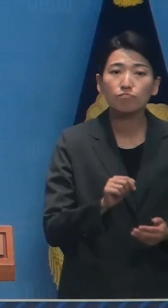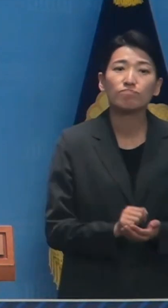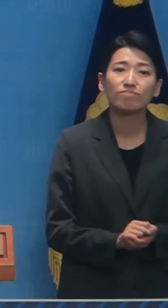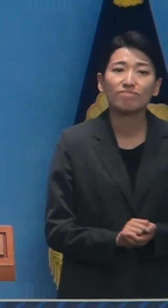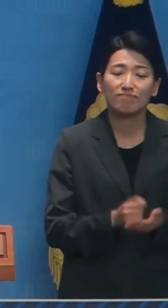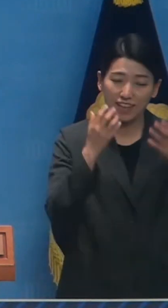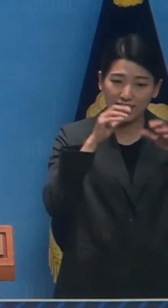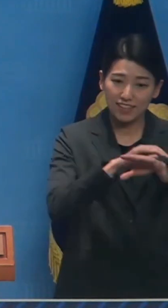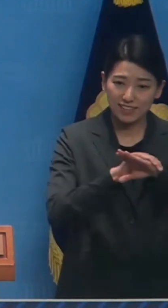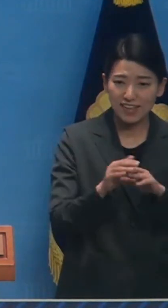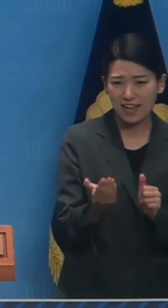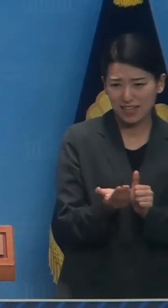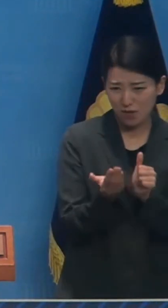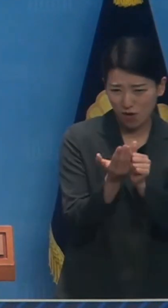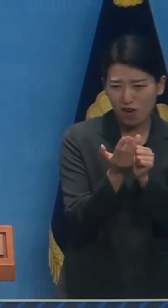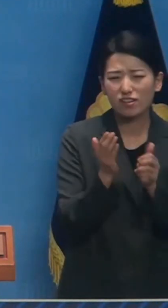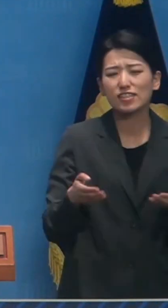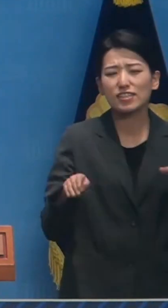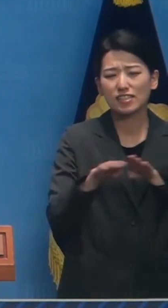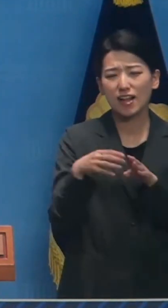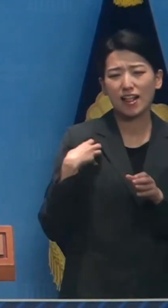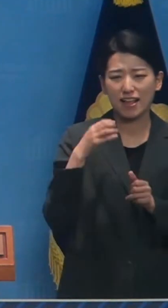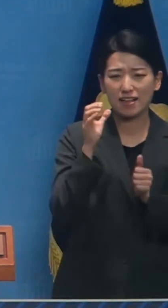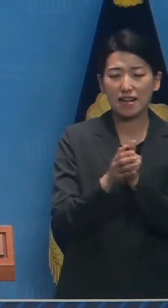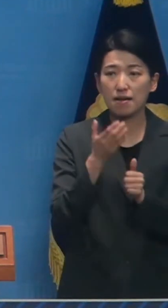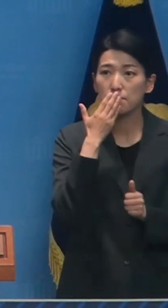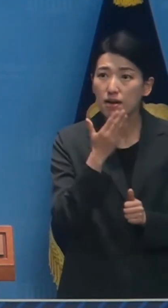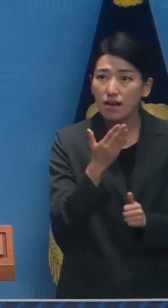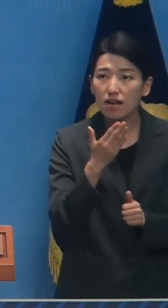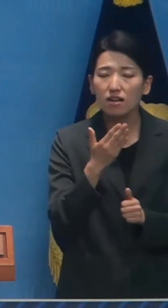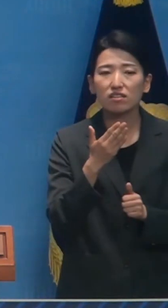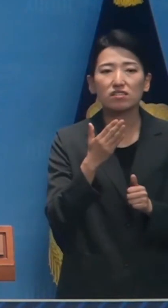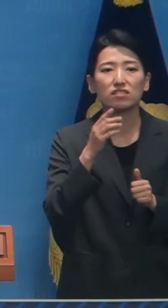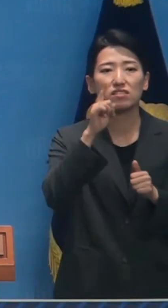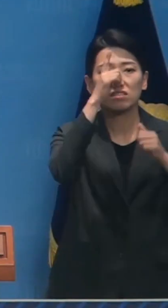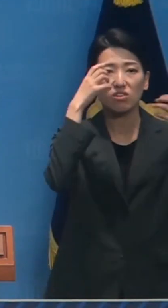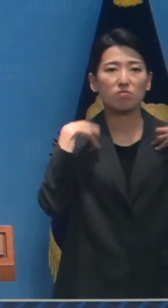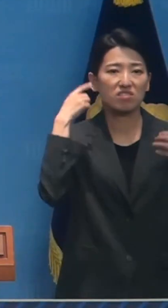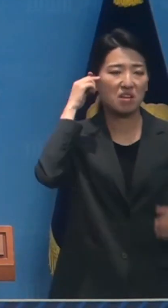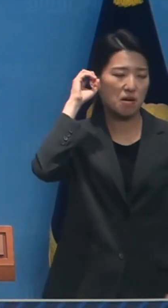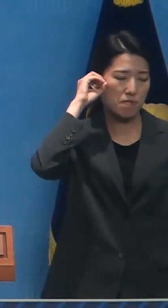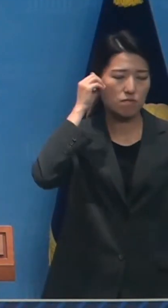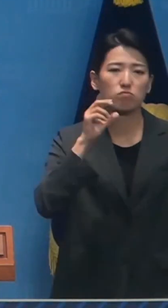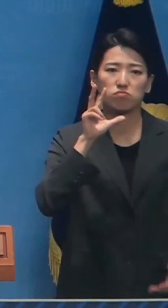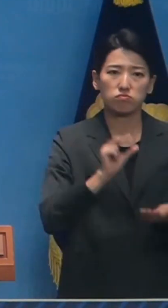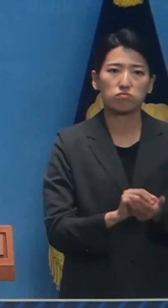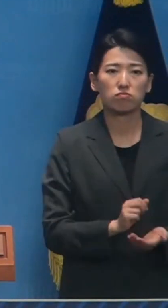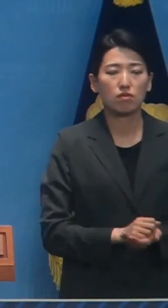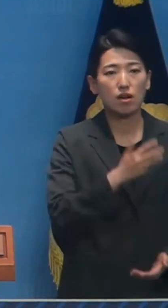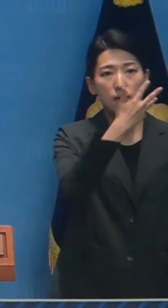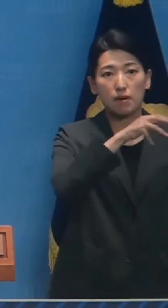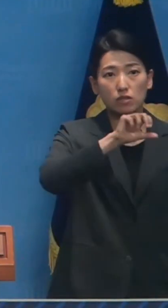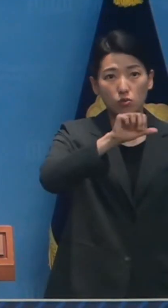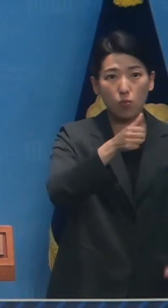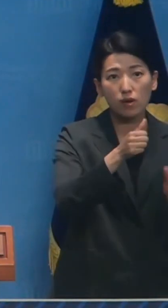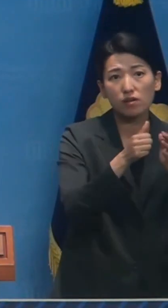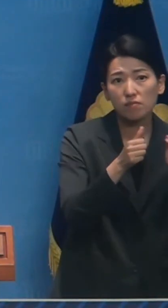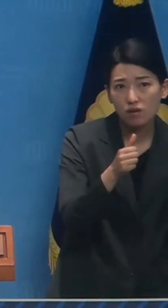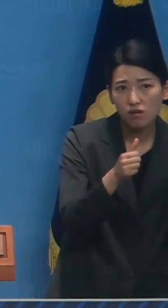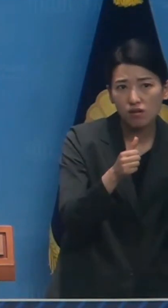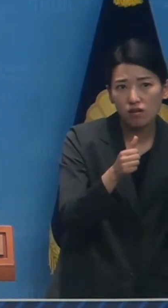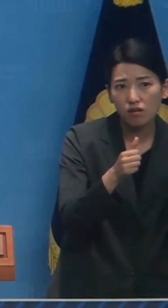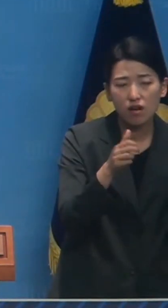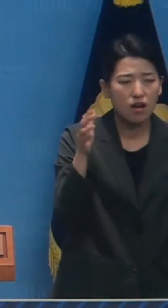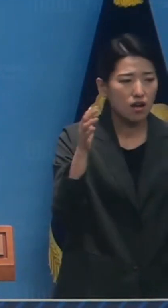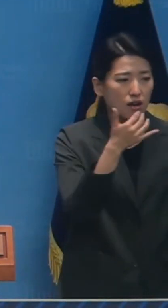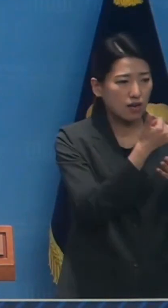것은 국가의 망상입니다. 100만 고아와 한 해 8,500명, 총 25만